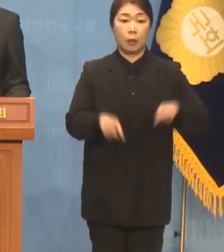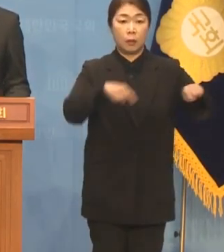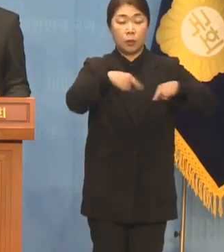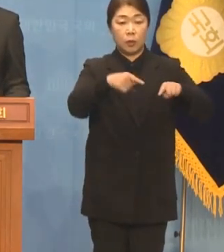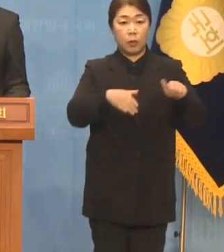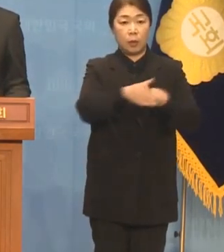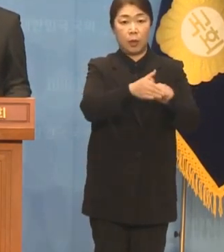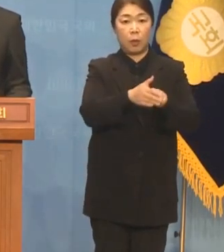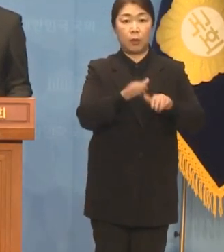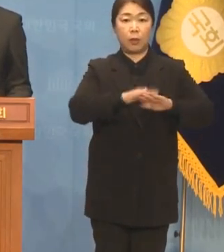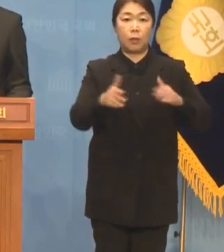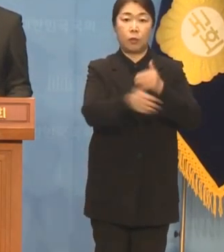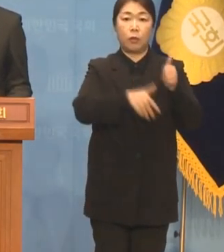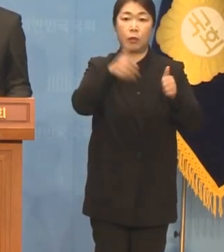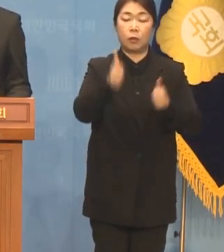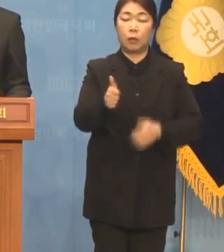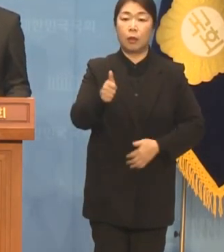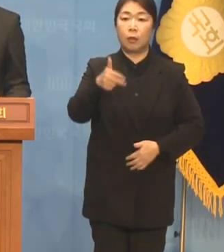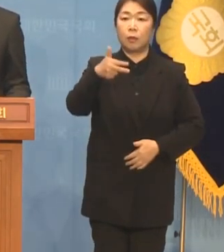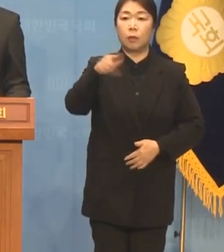전현희 위원장 오셨습니다.